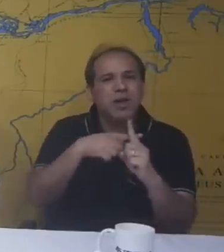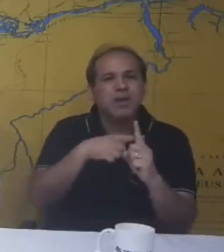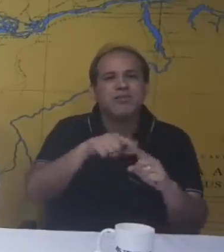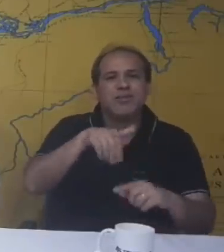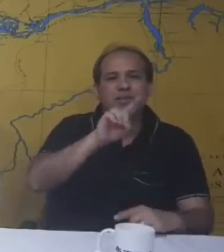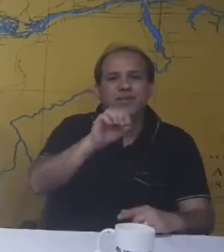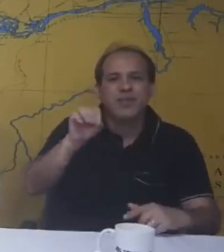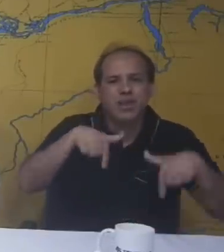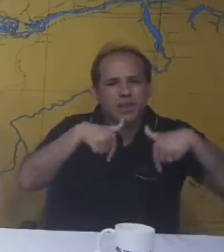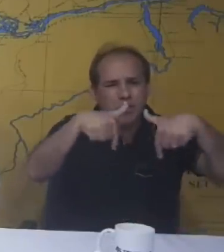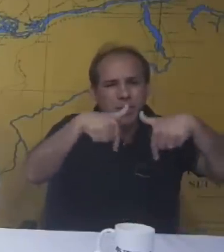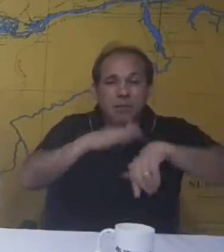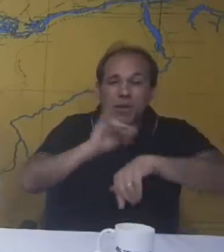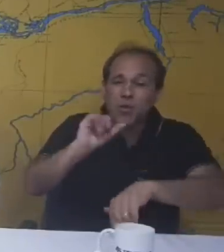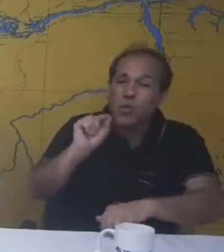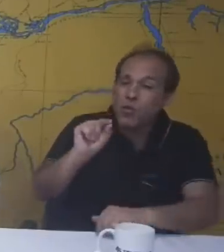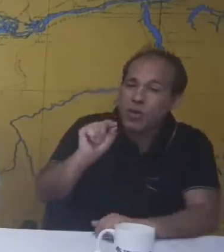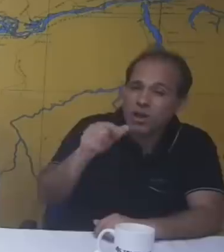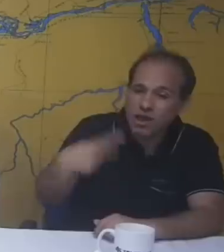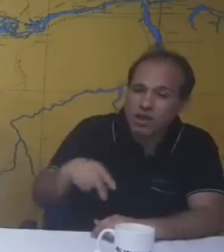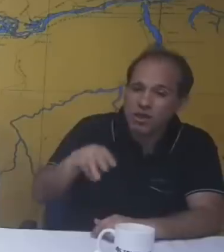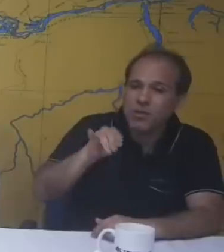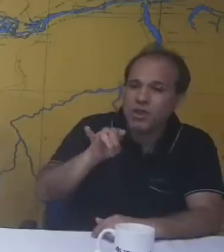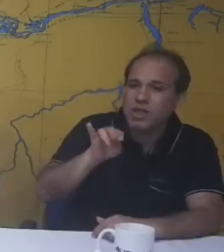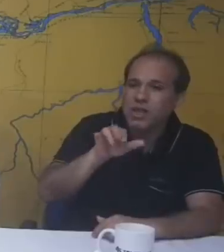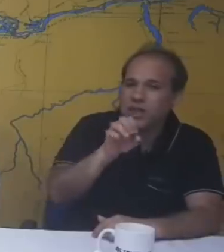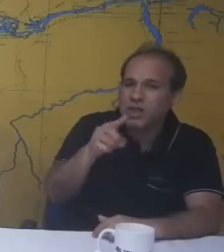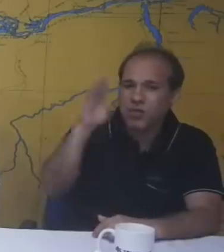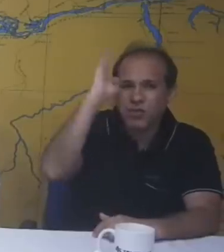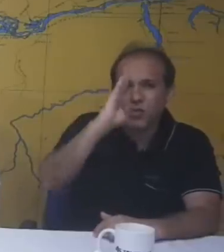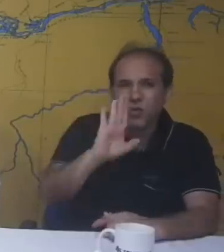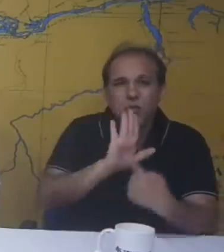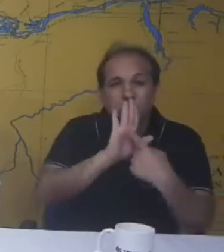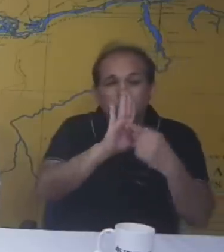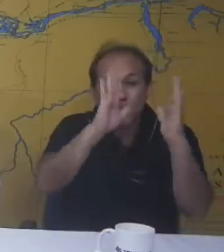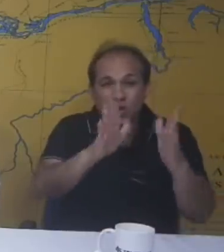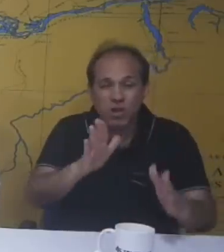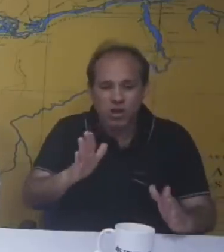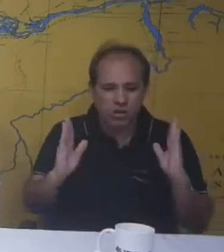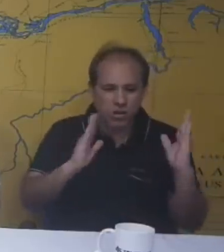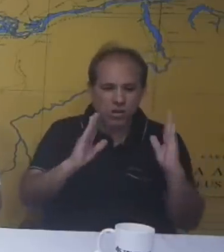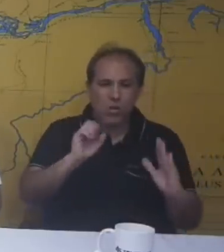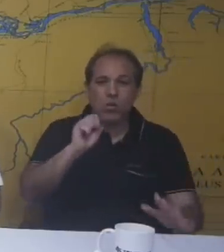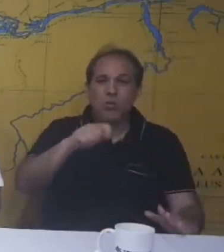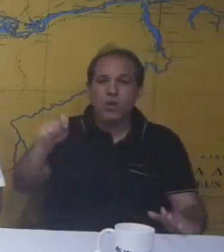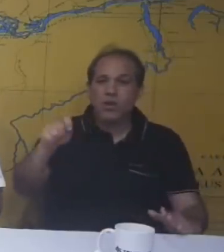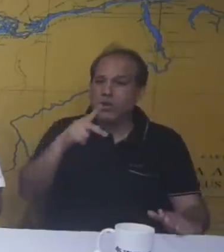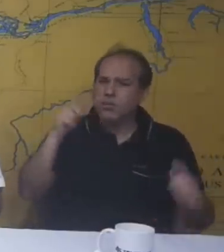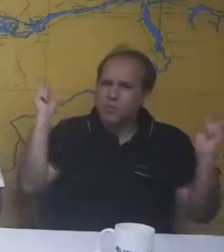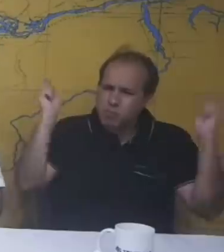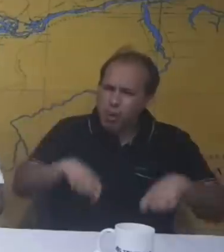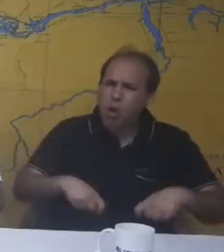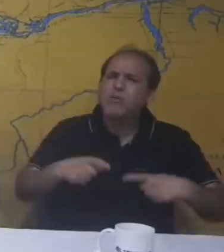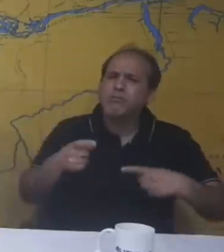Mas o importante, presidente, é que a nossa mineração, a mineração do Brasil, mostrou agora, nos primeiros 8 meses do ano, o seu